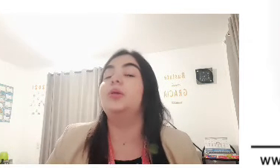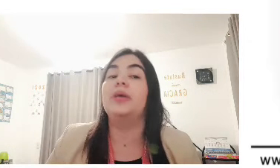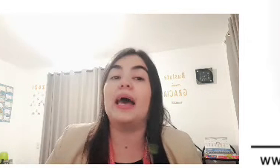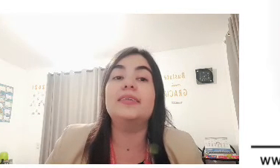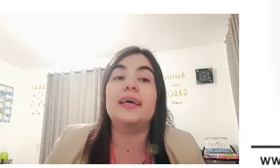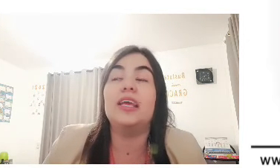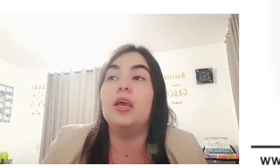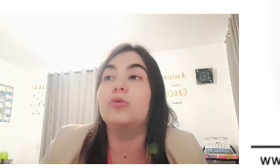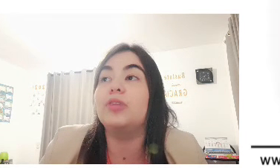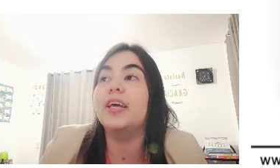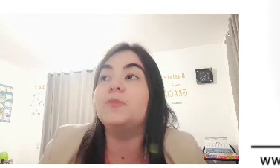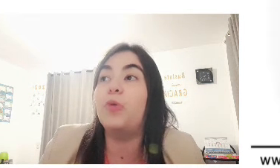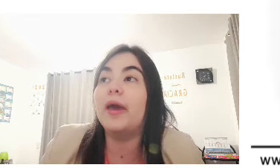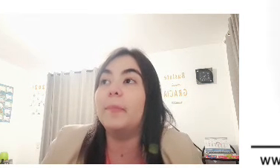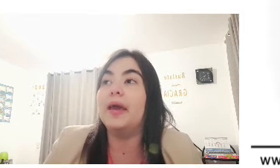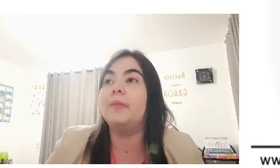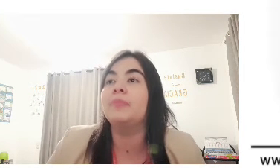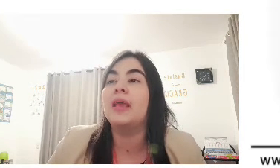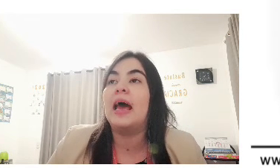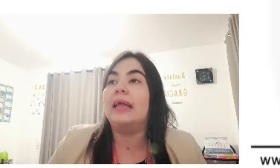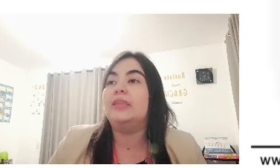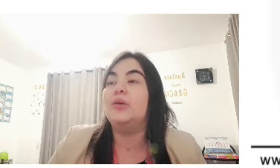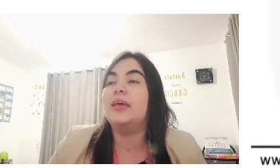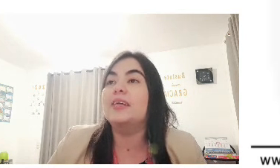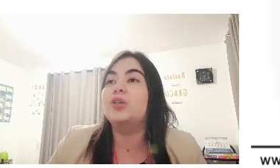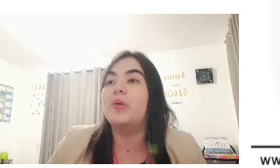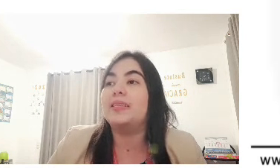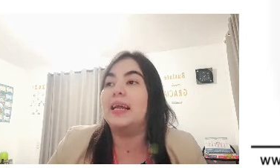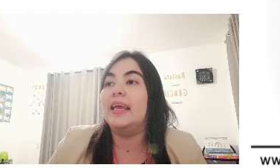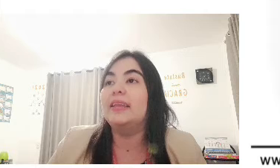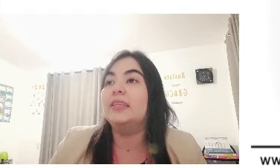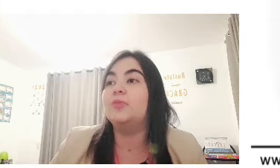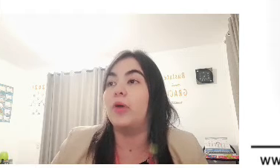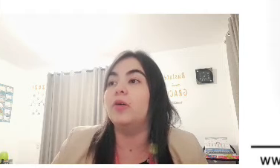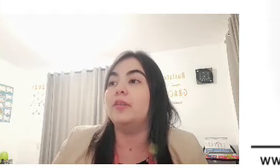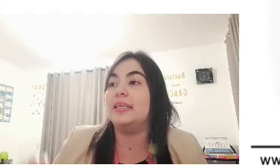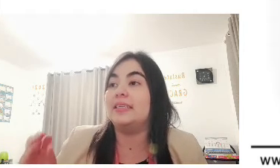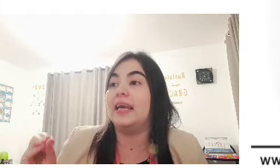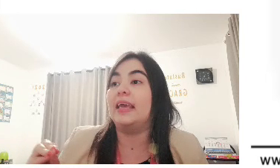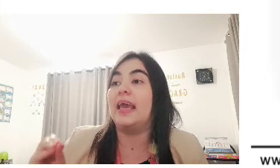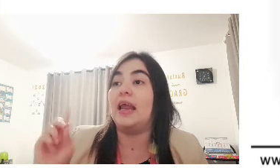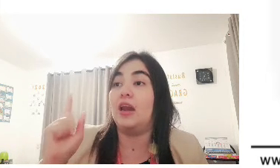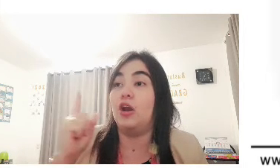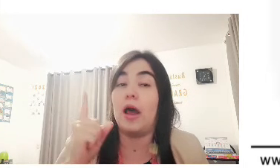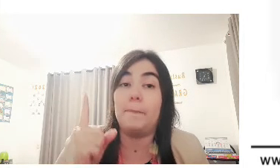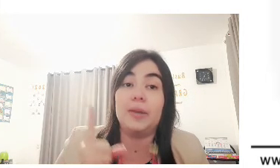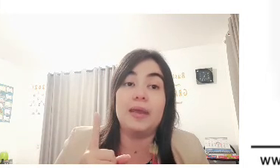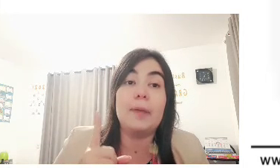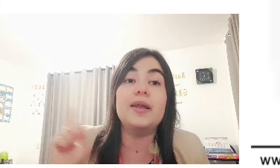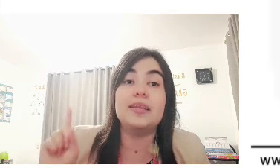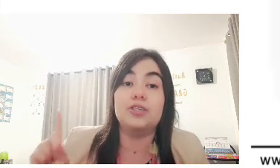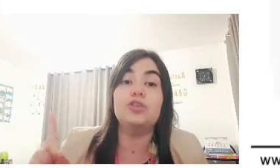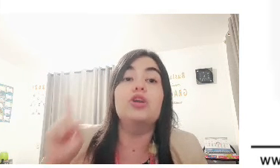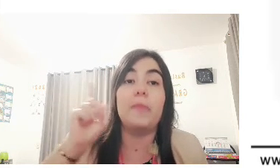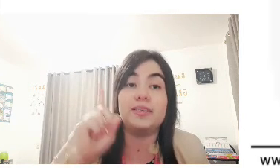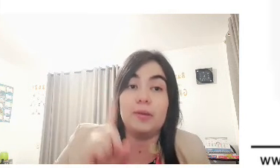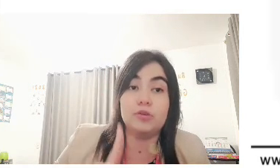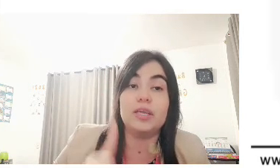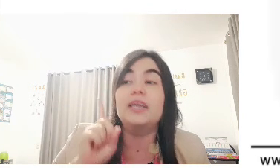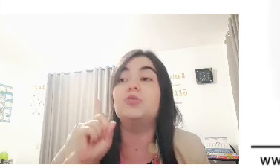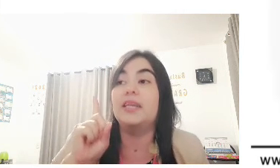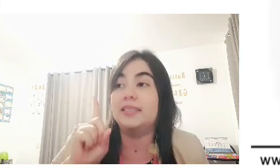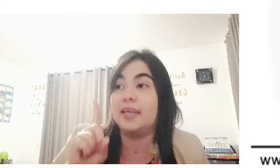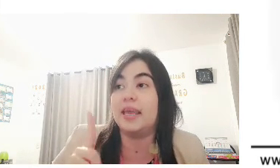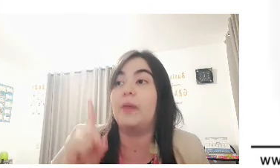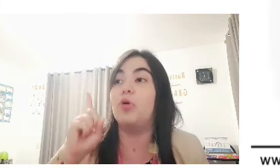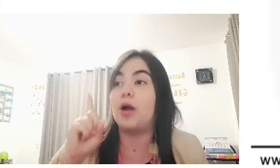Estas actividades aquí ustedes pueden ver, actividades sobresalientes. Bueno, dice que la primera planeación nos basamos